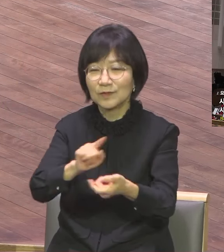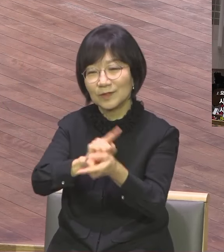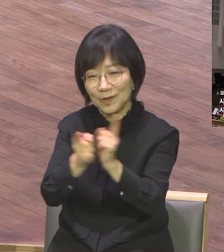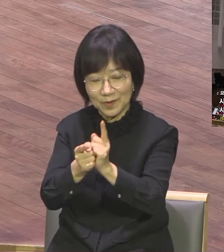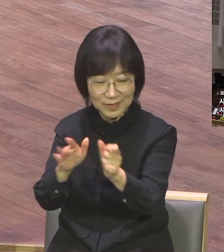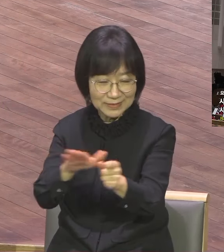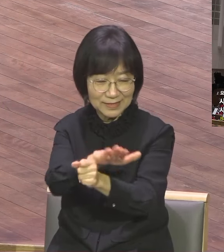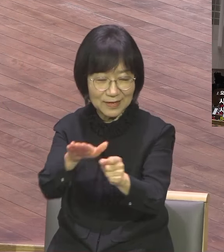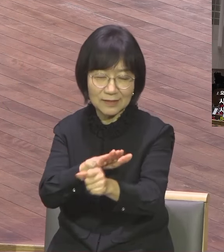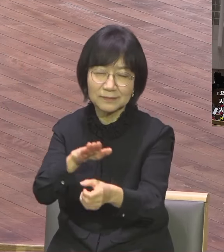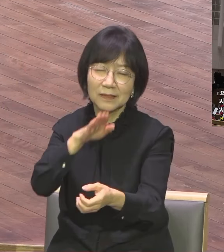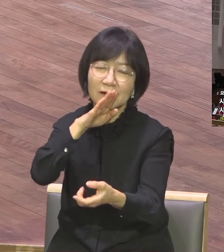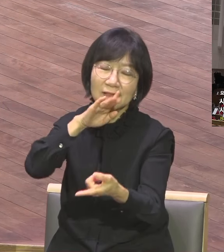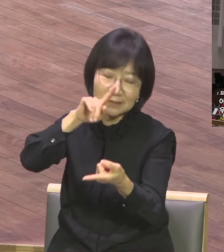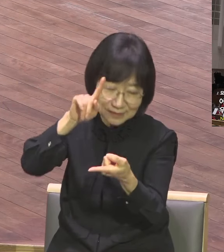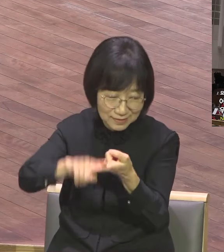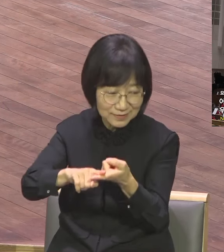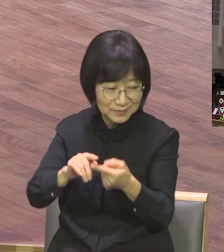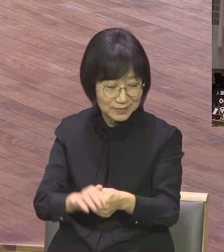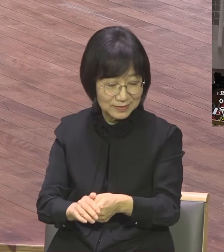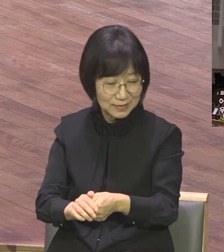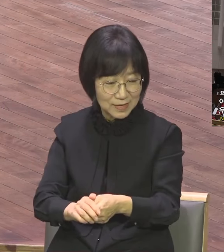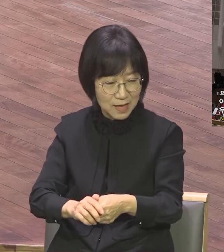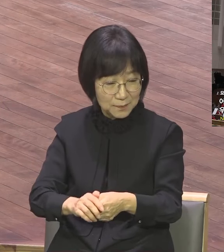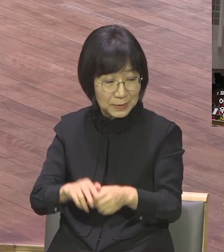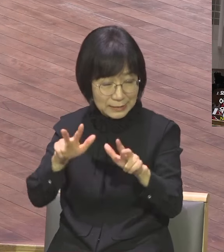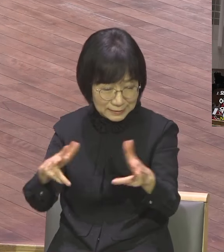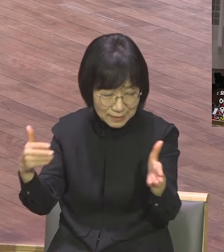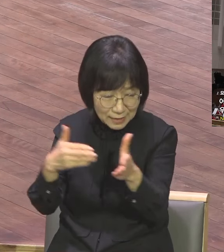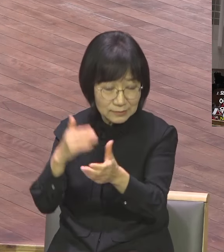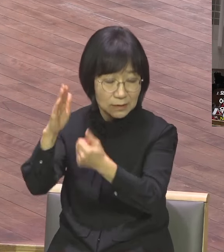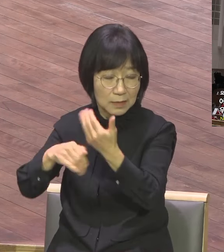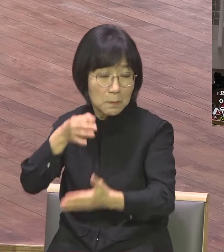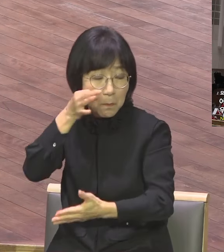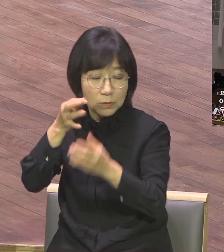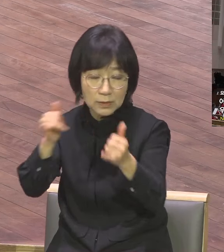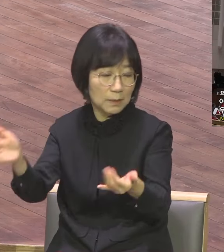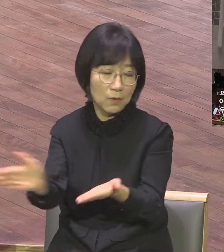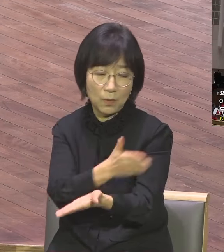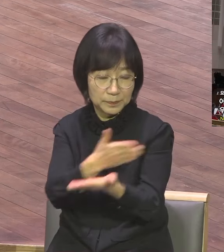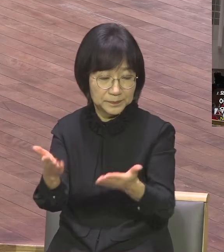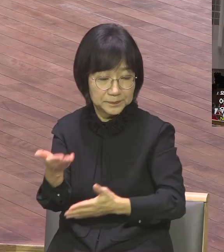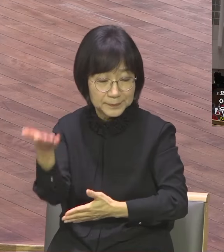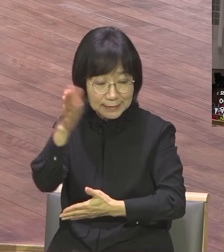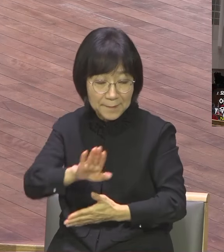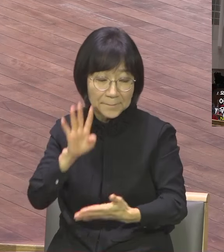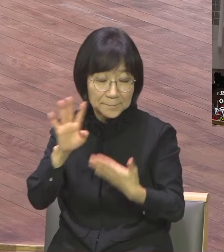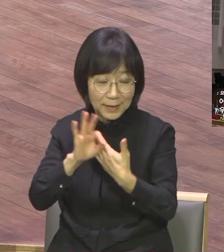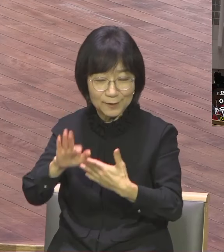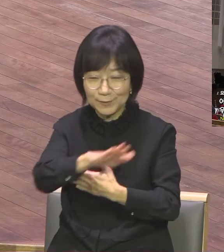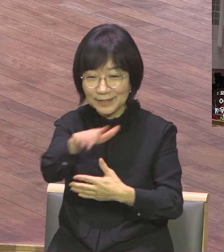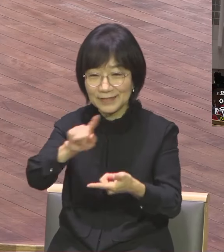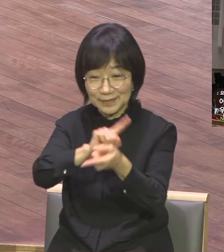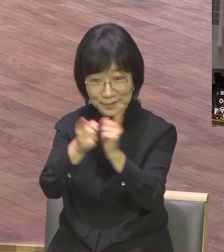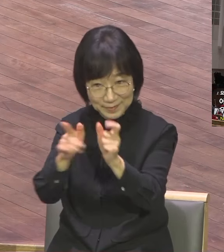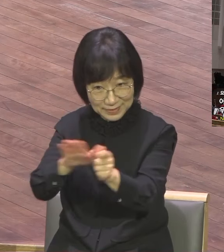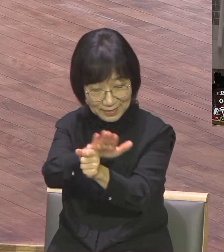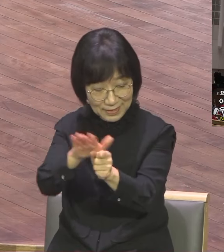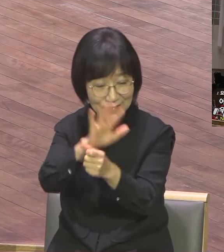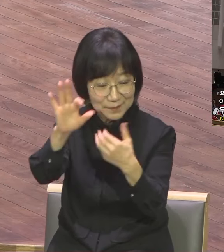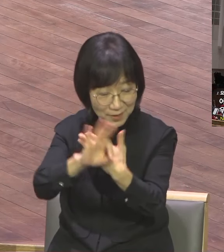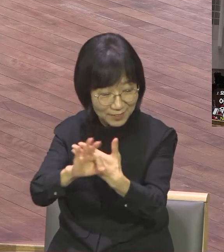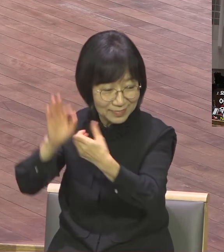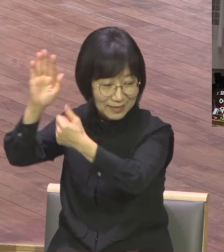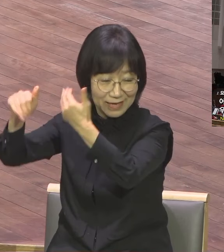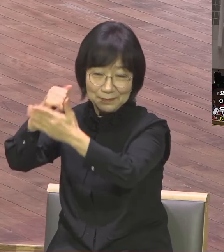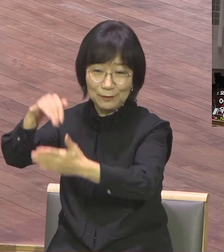우리도 서로 사랑하는 것이 마땅하도다. 어느 때나 하나님을 본 사람이 없으되 만일 우리가 서로 사랑하면 하나님이